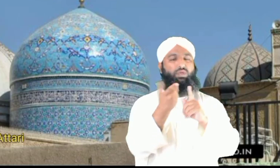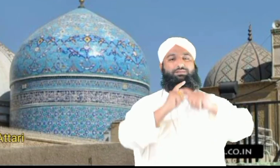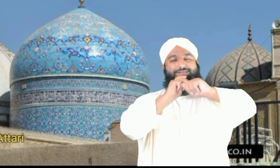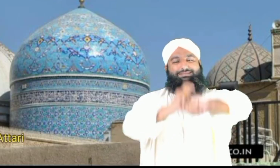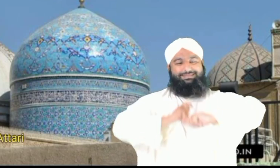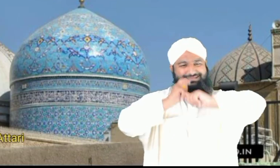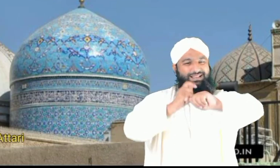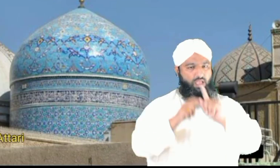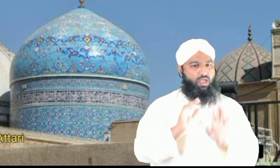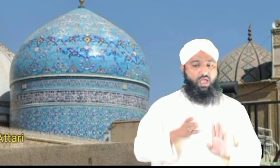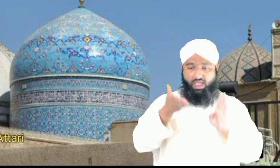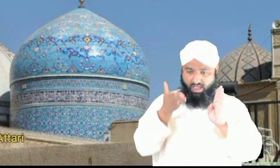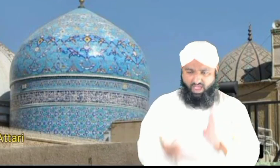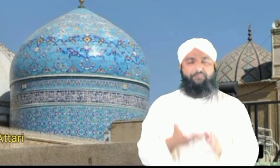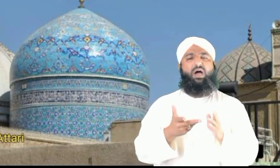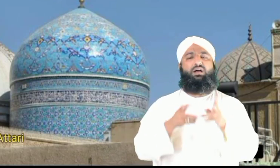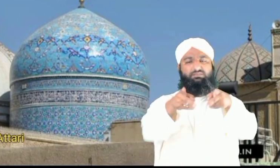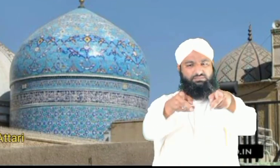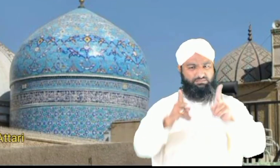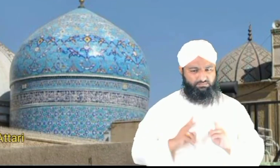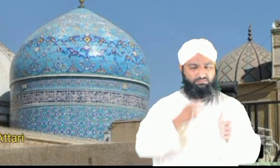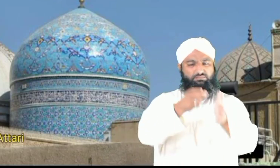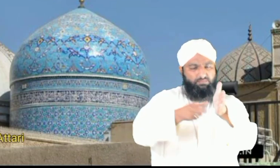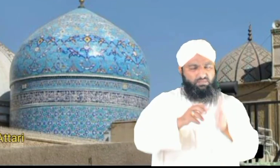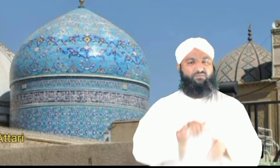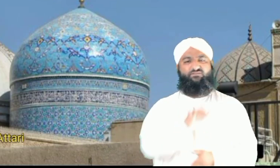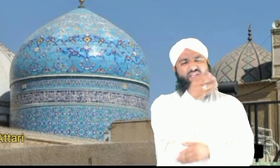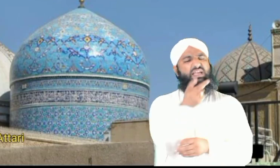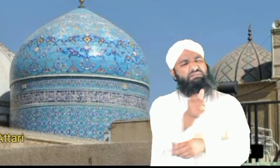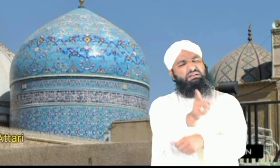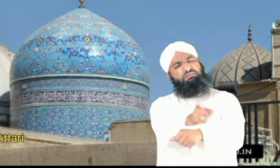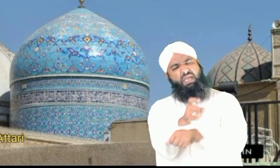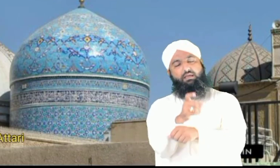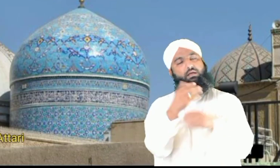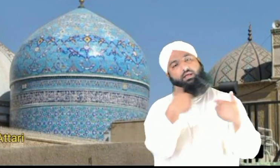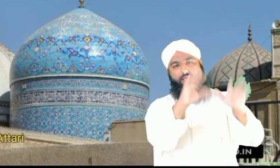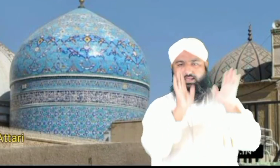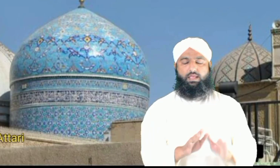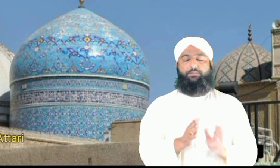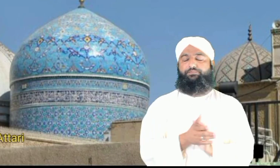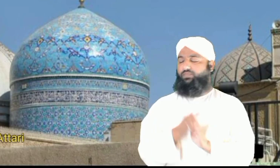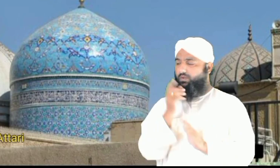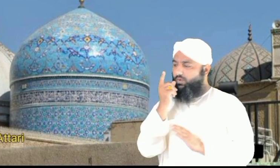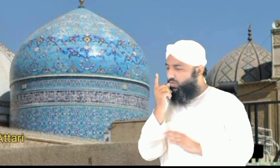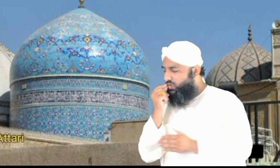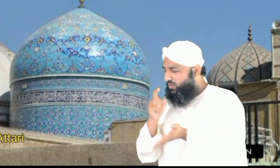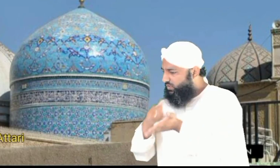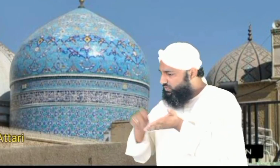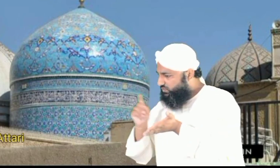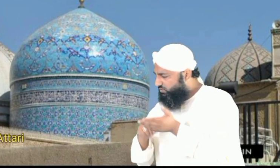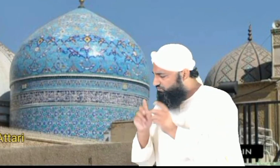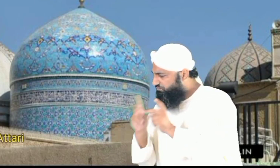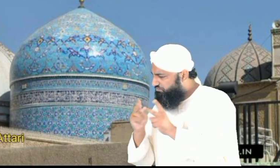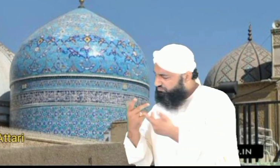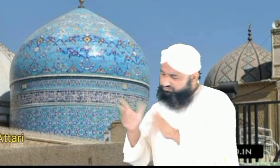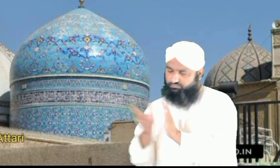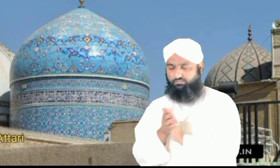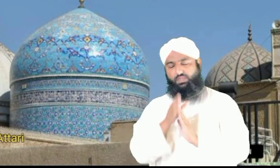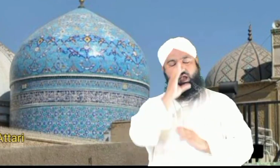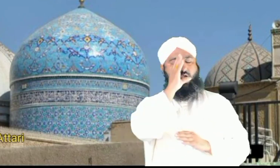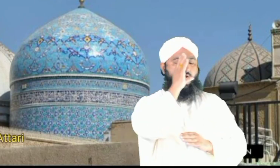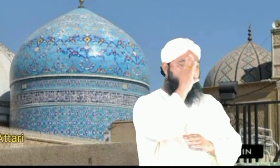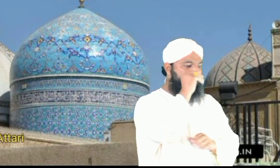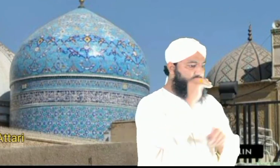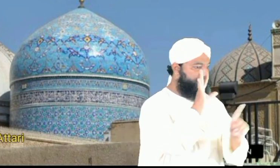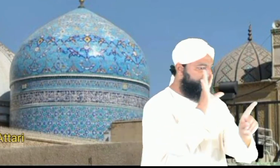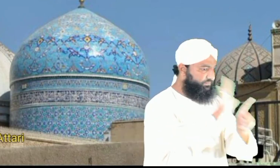جہاز کے ذریعے بڑا فاسٹ ٹریول ہو گیا ہے۔ بہرحال وہ نوجوان والدہ کی اجازت لے کر گھر سے نکلا۔ ماں نے ایک نصیحت کی کہ بیٹا